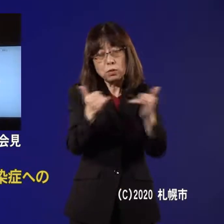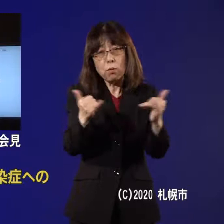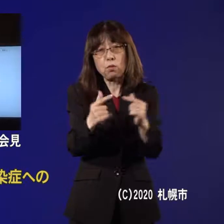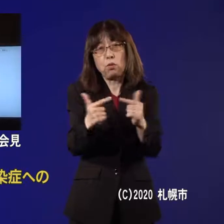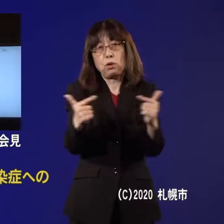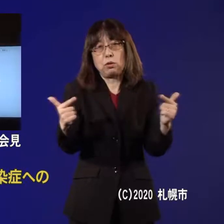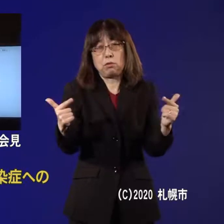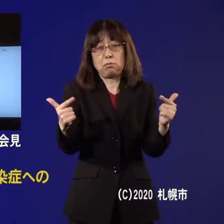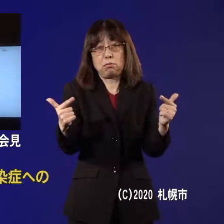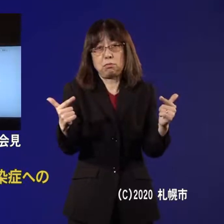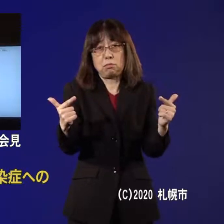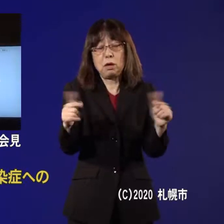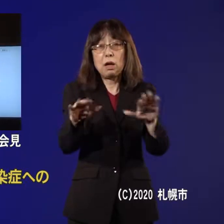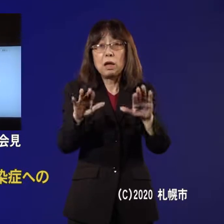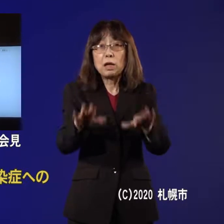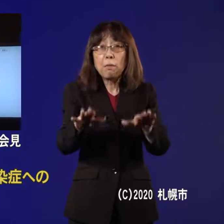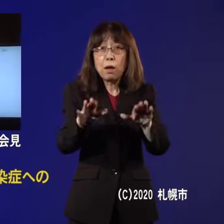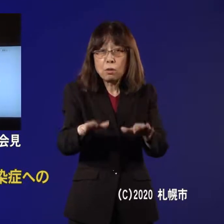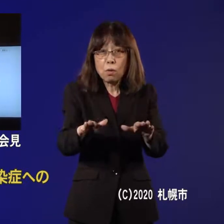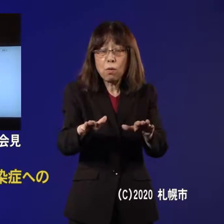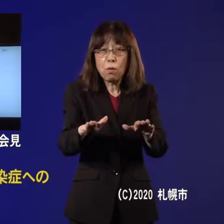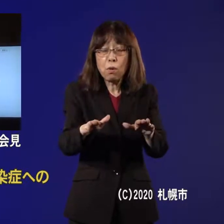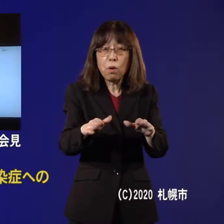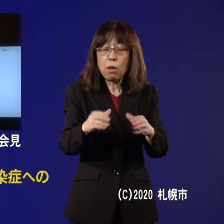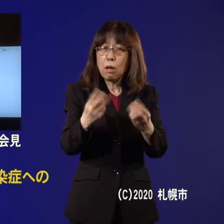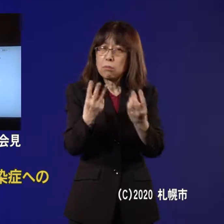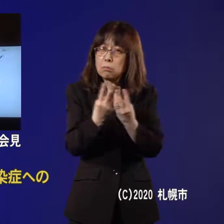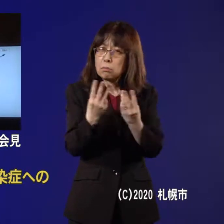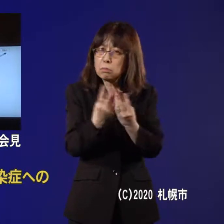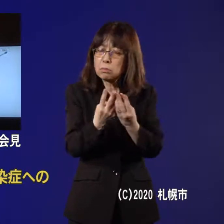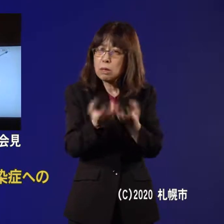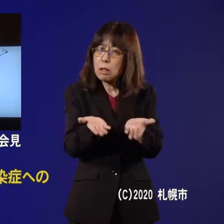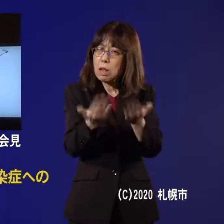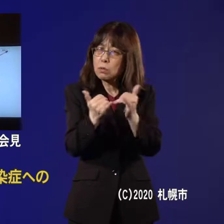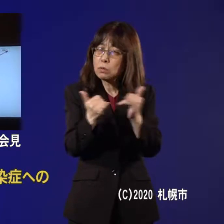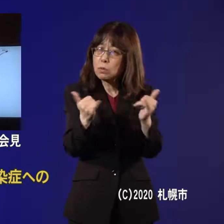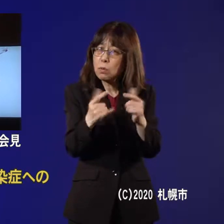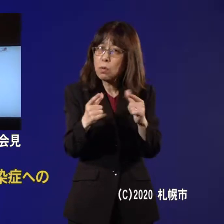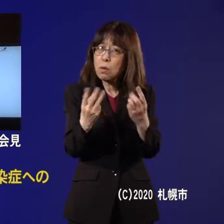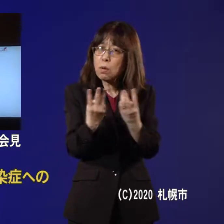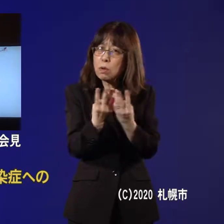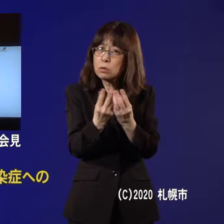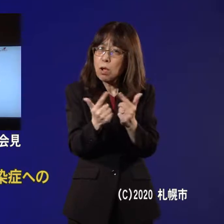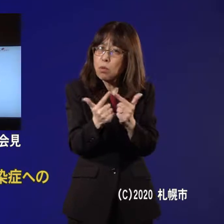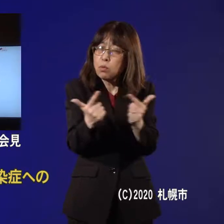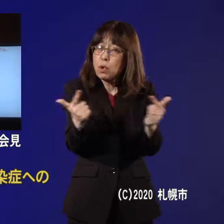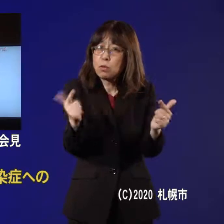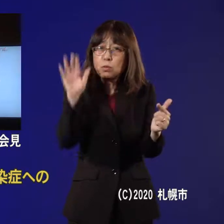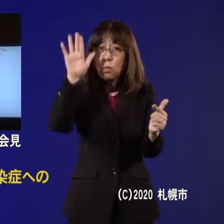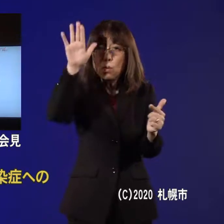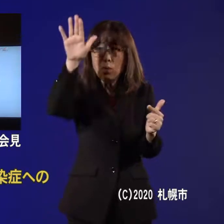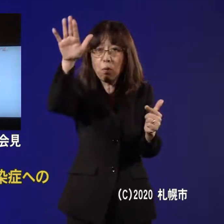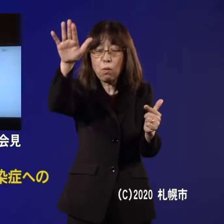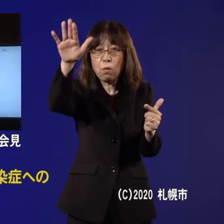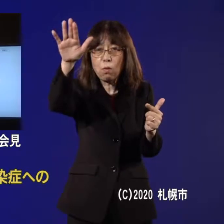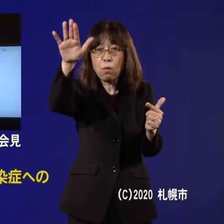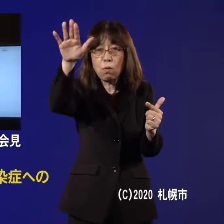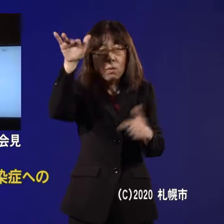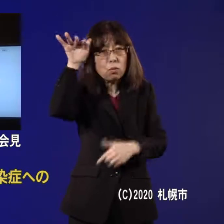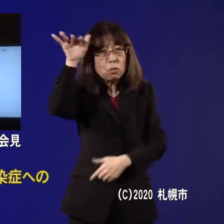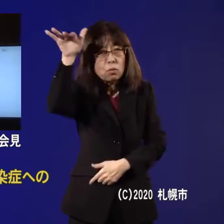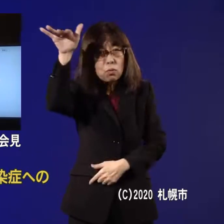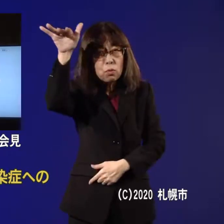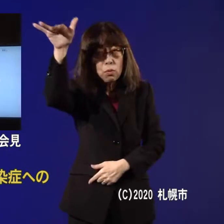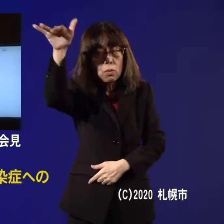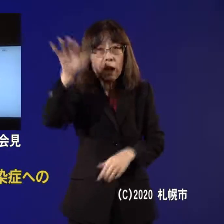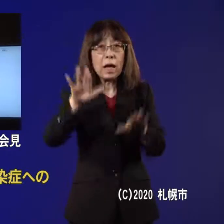さんが軽症中等者の方の数が今後も増えていくと、増えてくるということになりますと、今